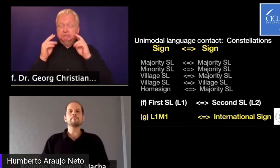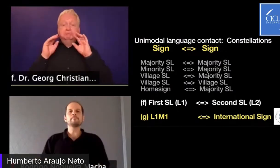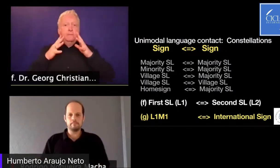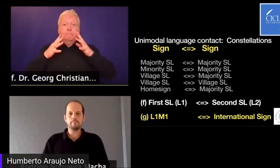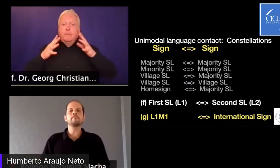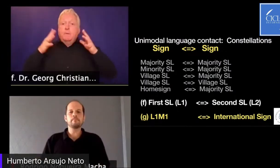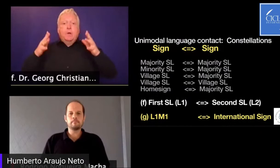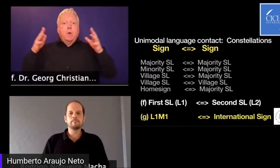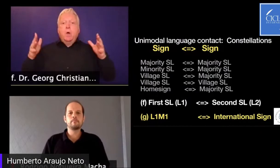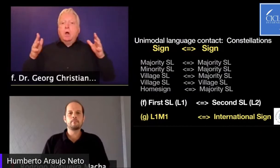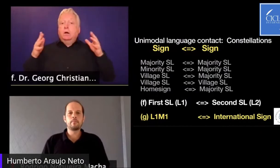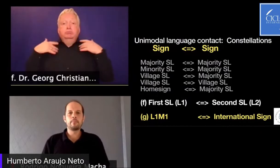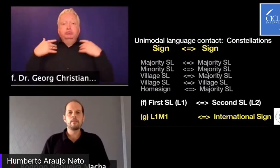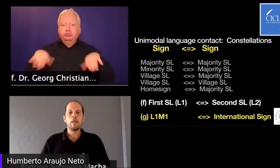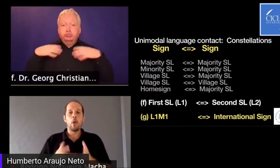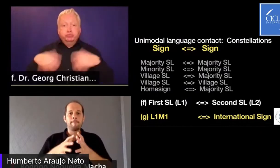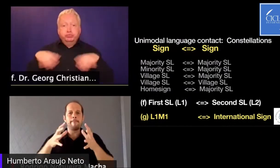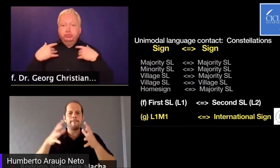Ok.